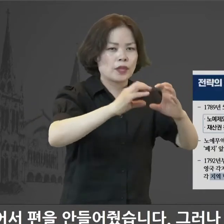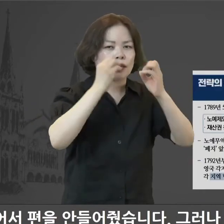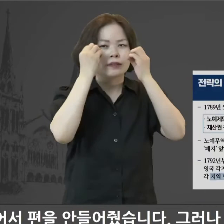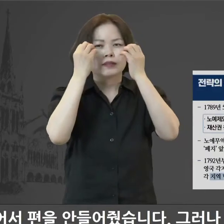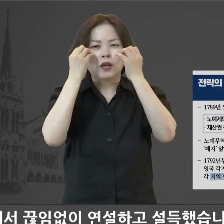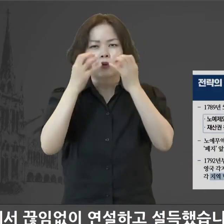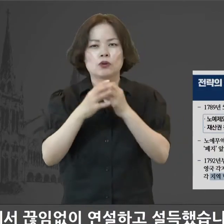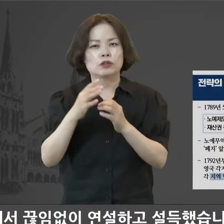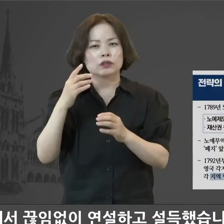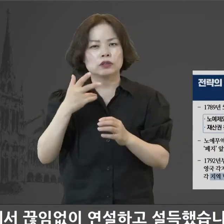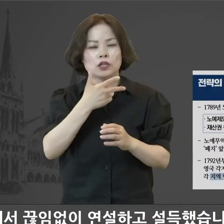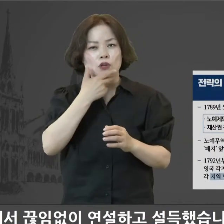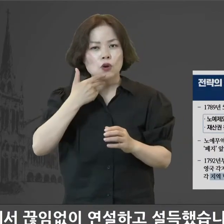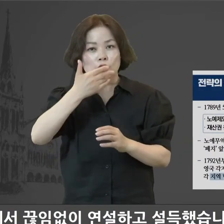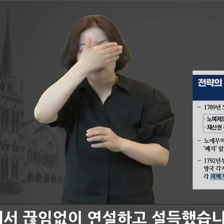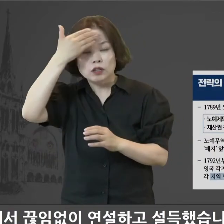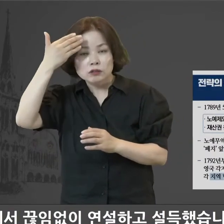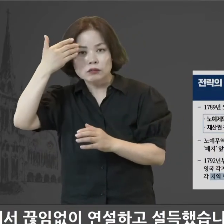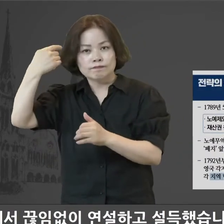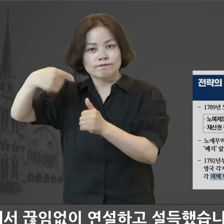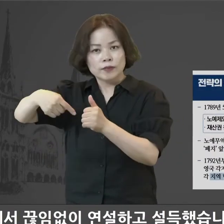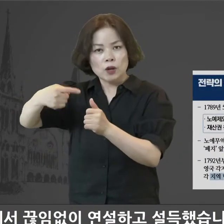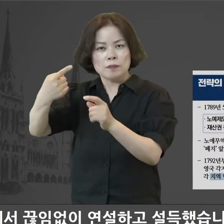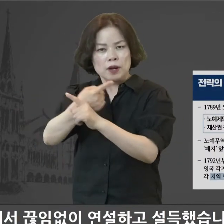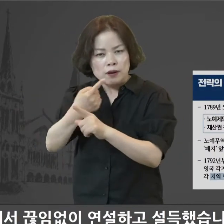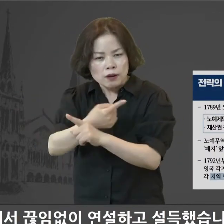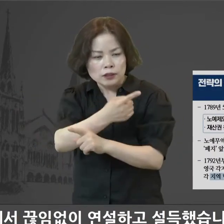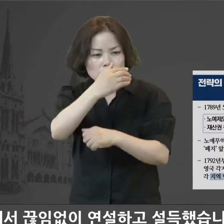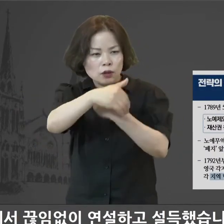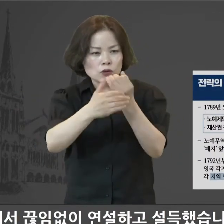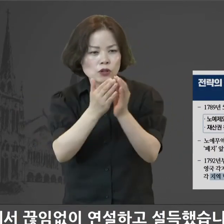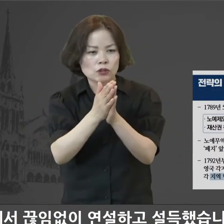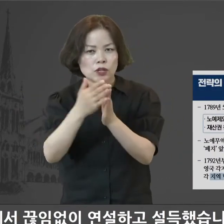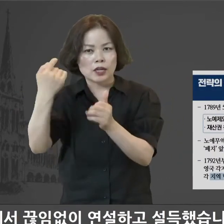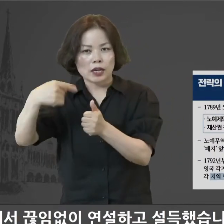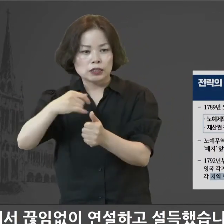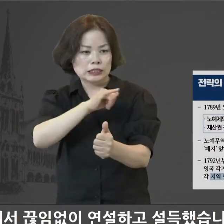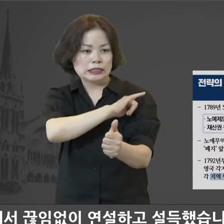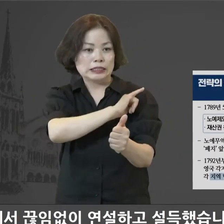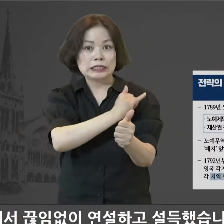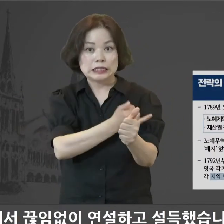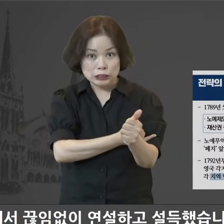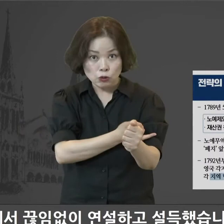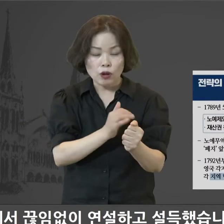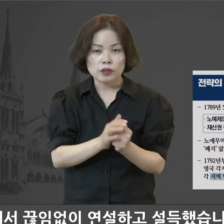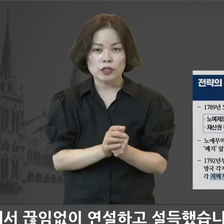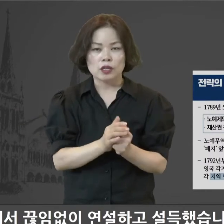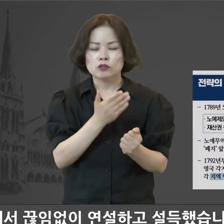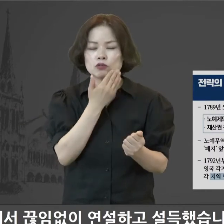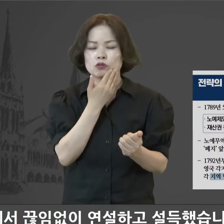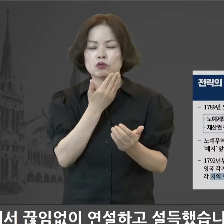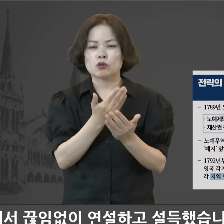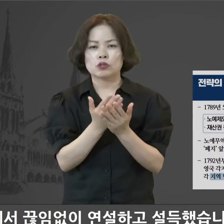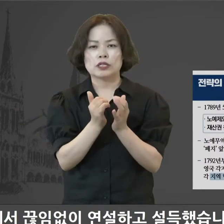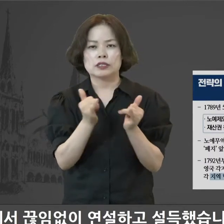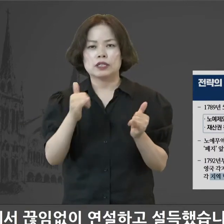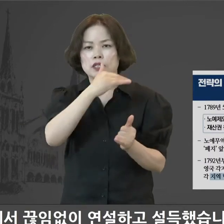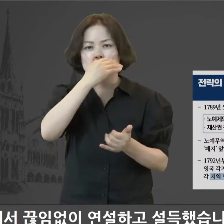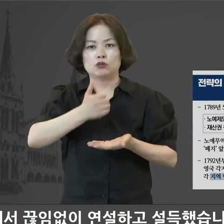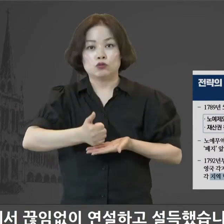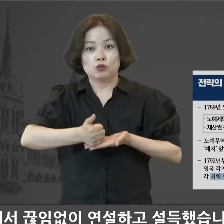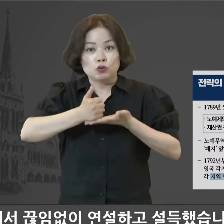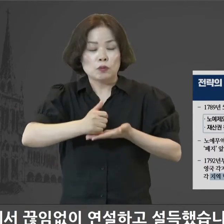새롭게 영국의 청년들을 교육하고 계몽하고 성경이 가르치는 인권, 그 존귀한 인간의 존엄성의